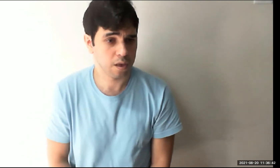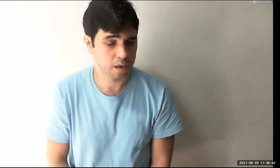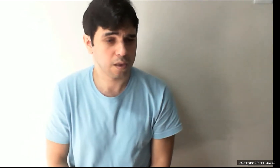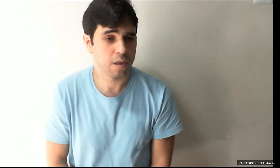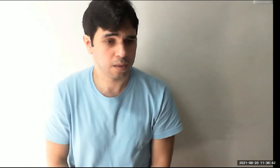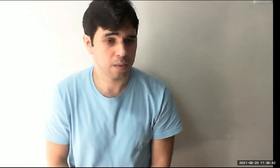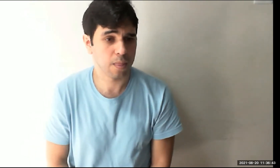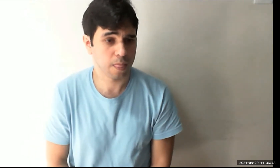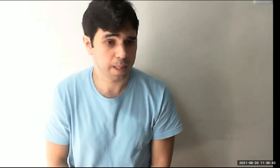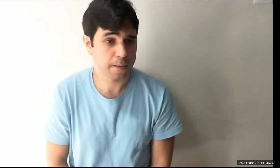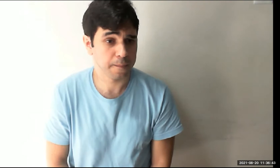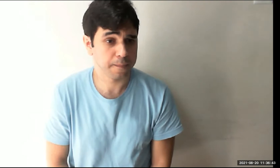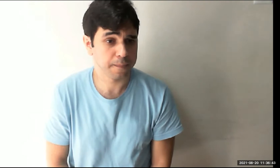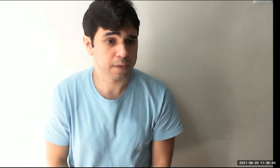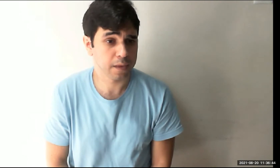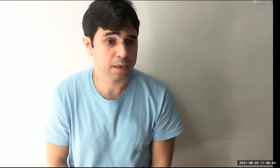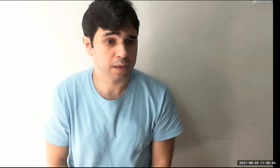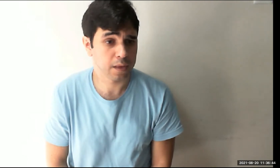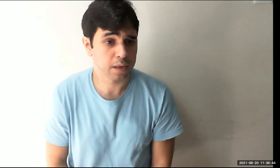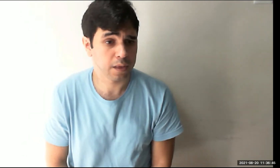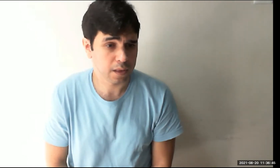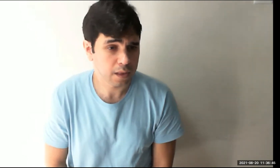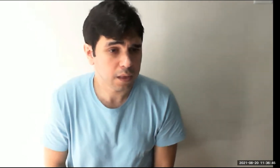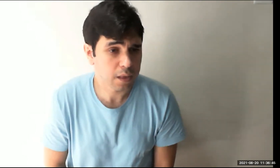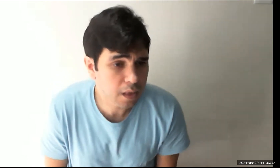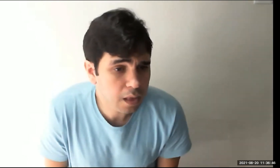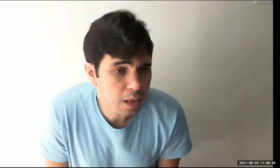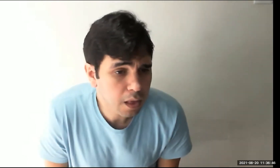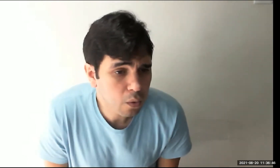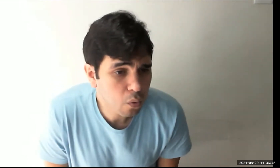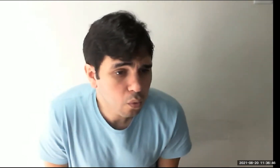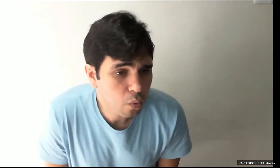E aí esse local ficar conhecido entre os surdos começarem a frequentar,